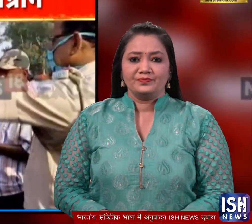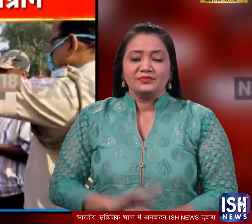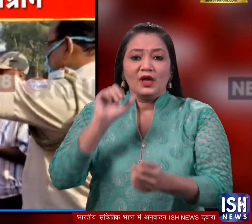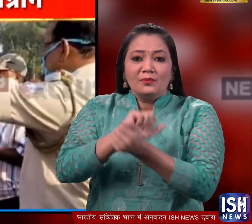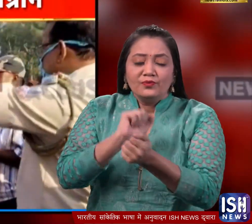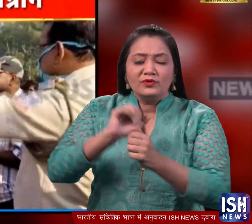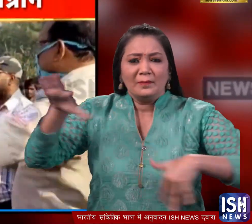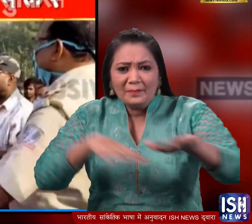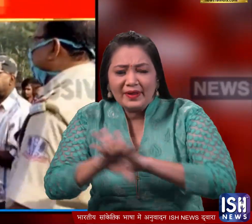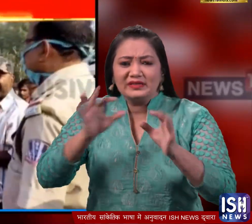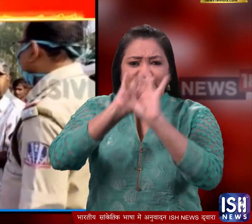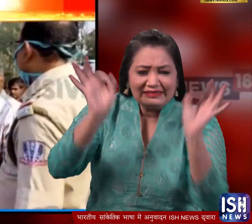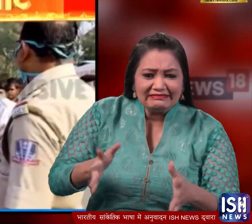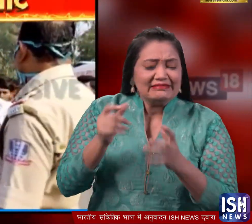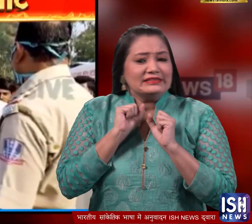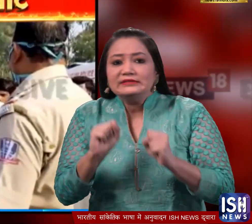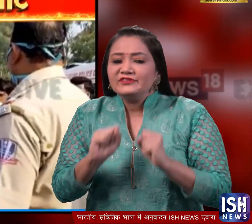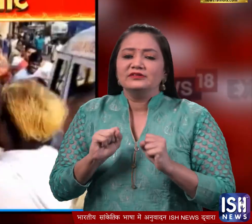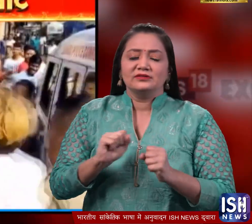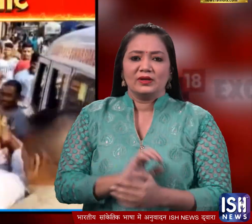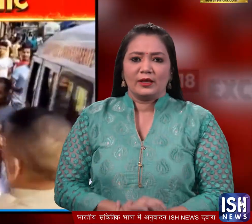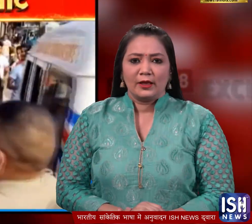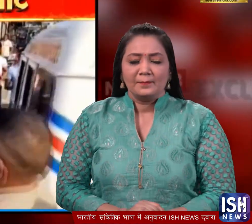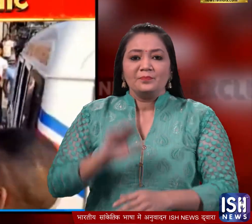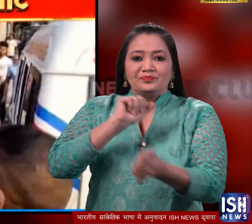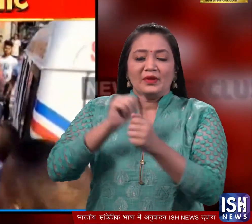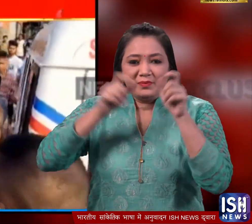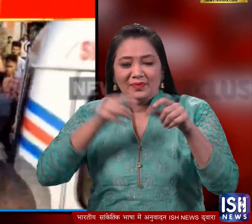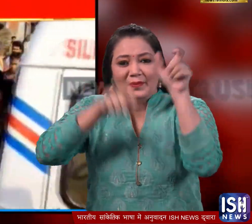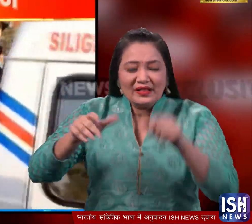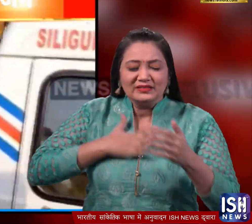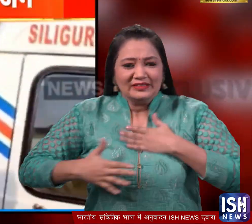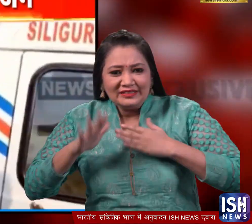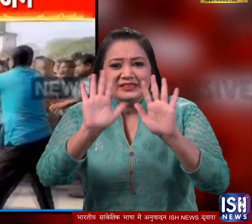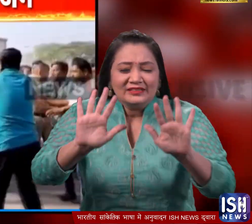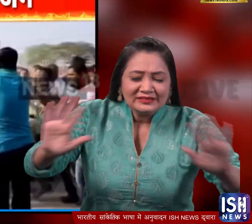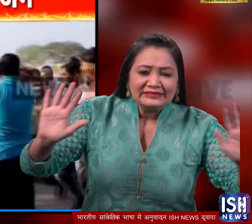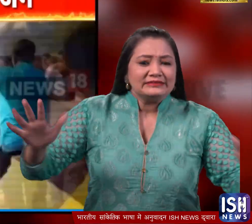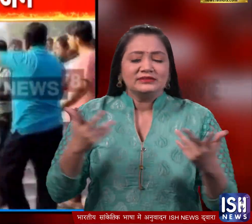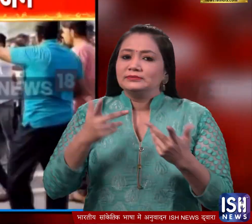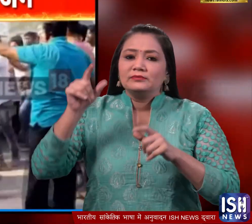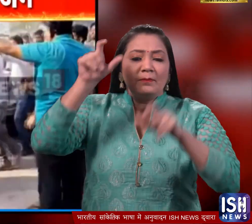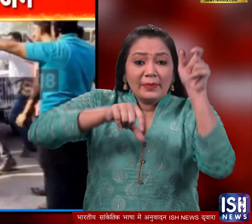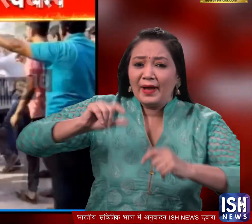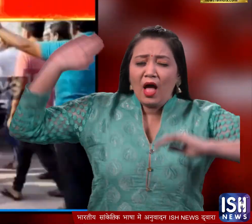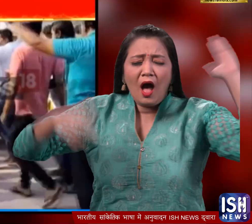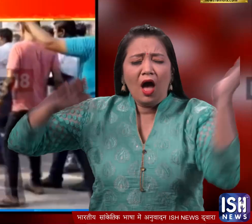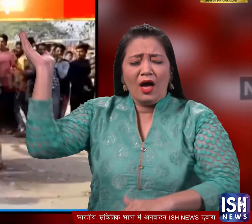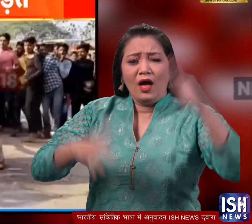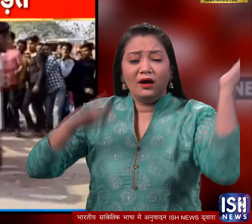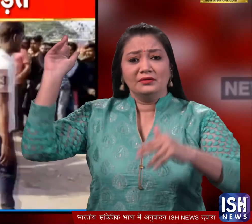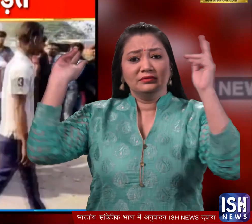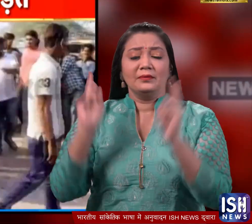पुलिस की तैयारी भी इस तरह के बवाल को काबू में करने की नहीं थी। लोगों को शांत करने की अपील होती रही, लेकिन पीटने वालों के हाथ नहीं